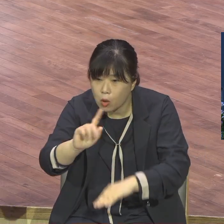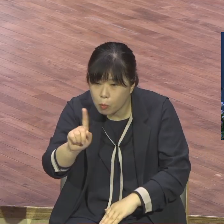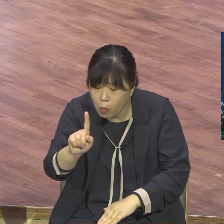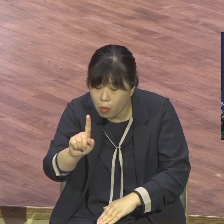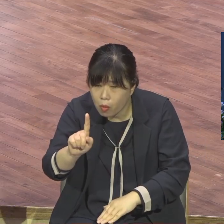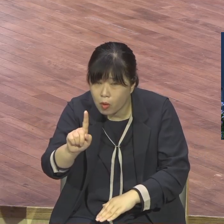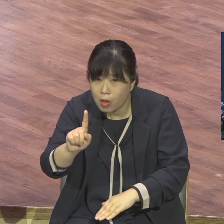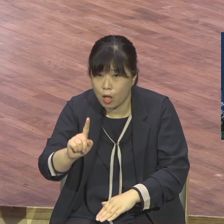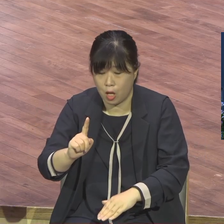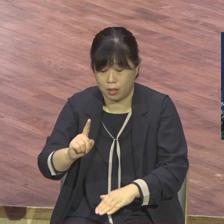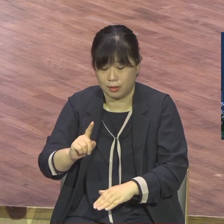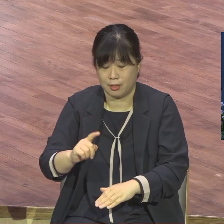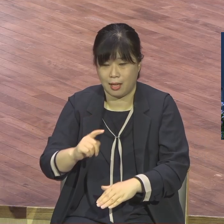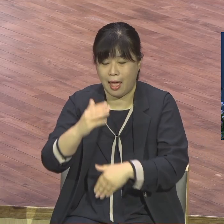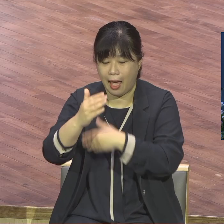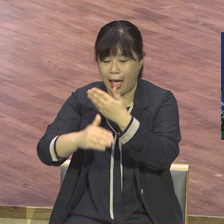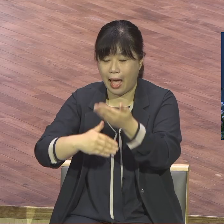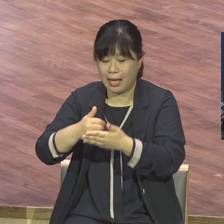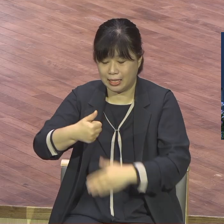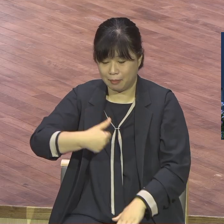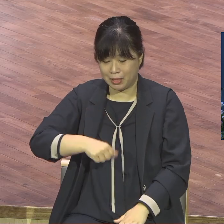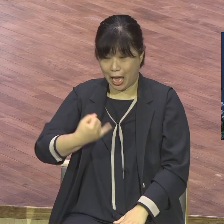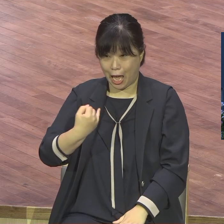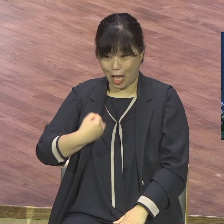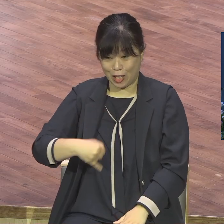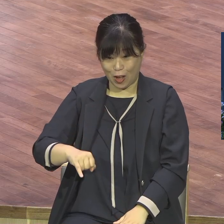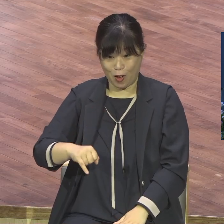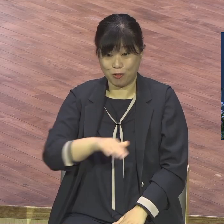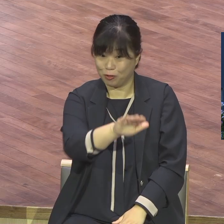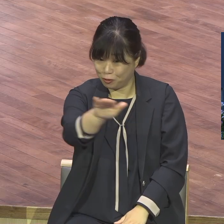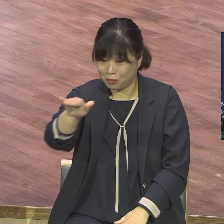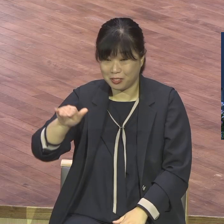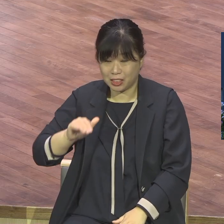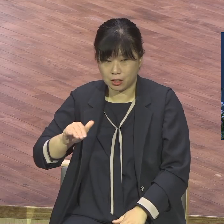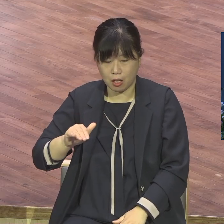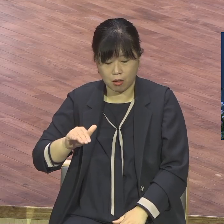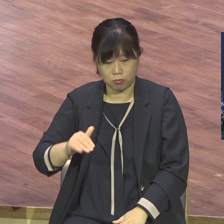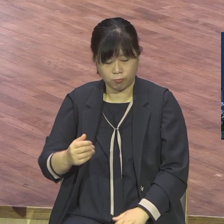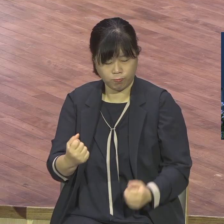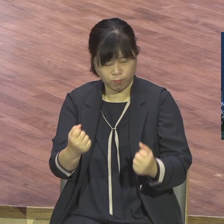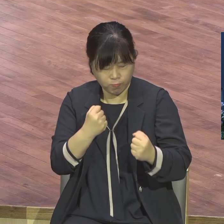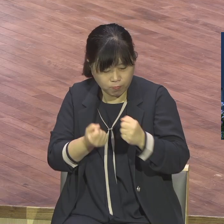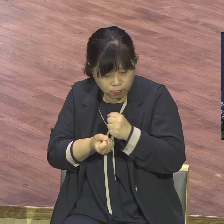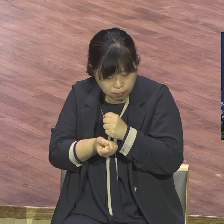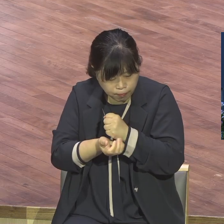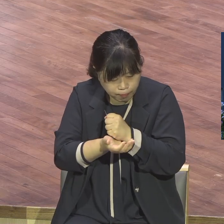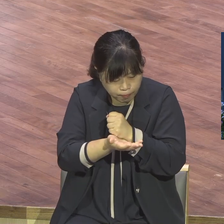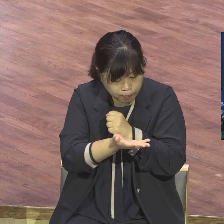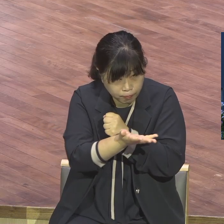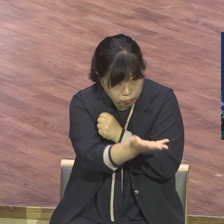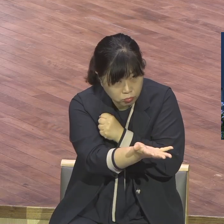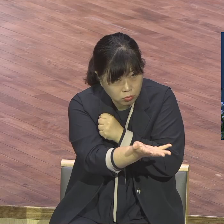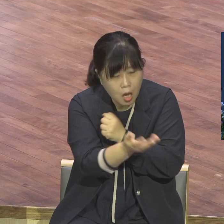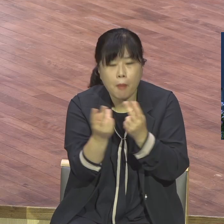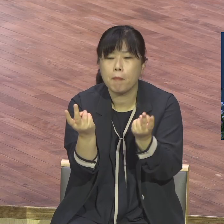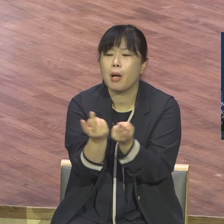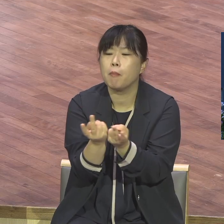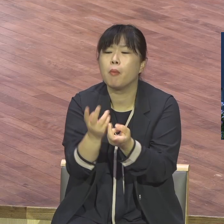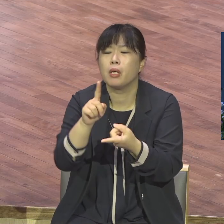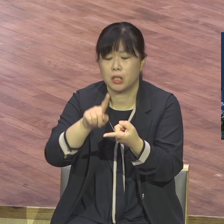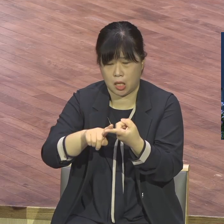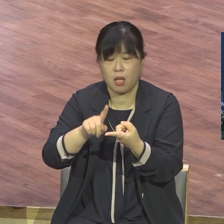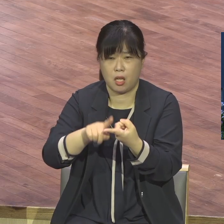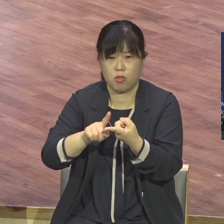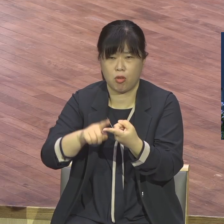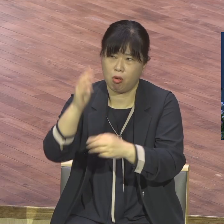안에서 세상 속에서 어떻게 하면 영적 영향력을 그렇게 입히는 삶을 살 수 있는지에 대해서 그